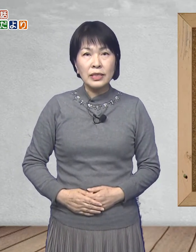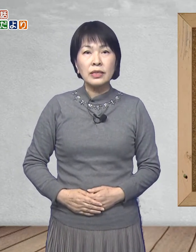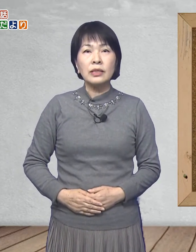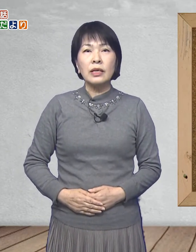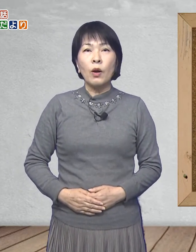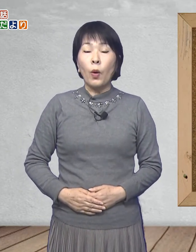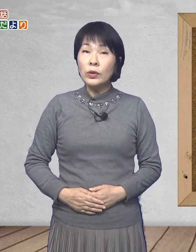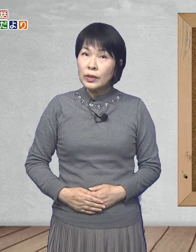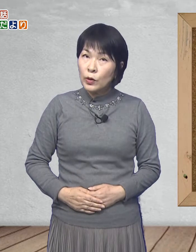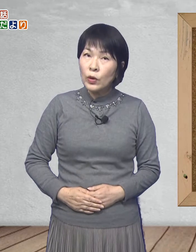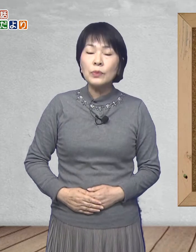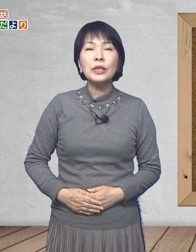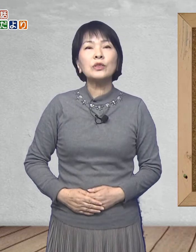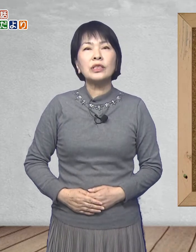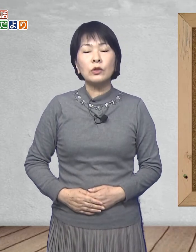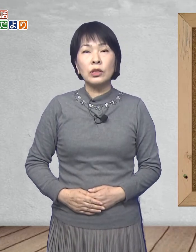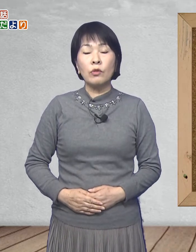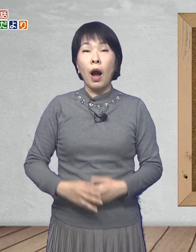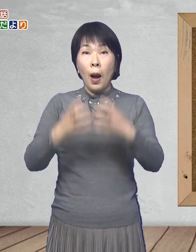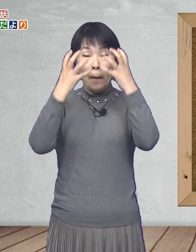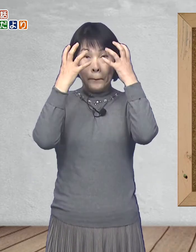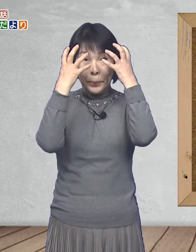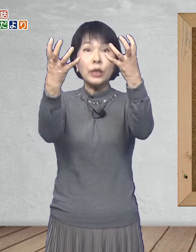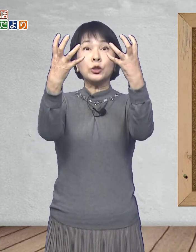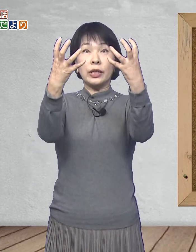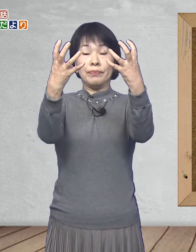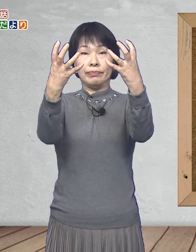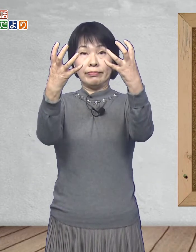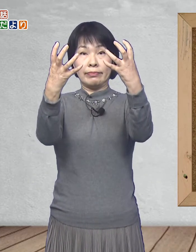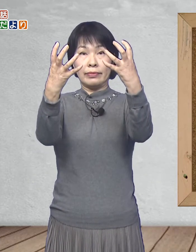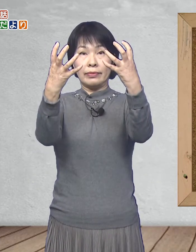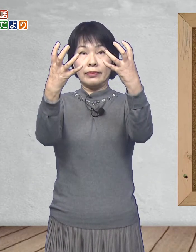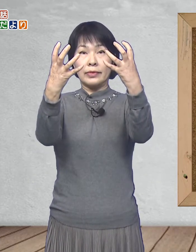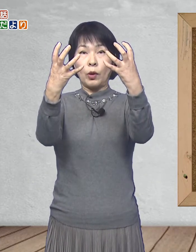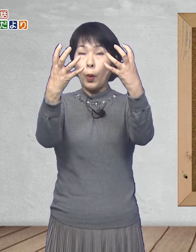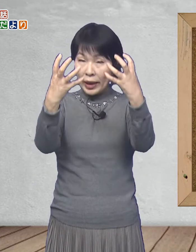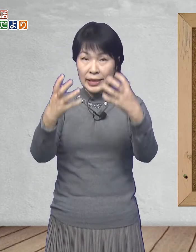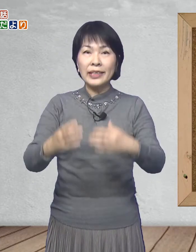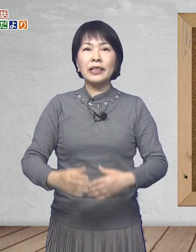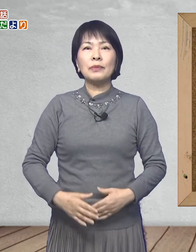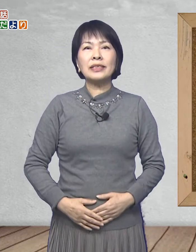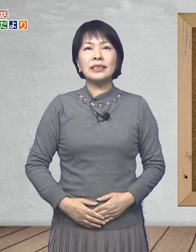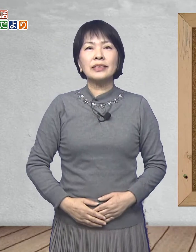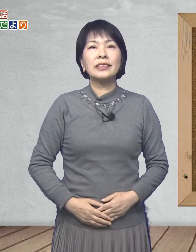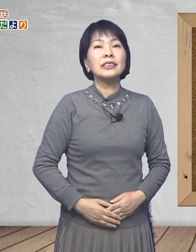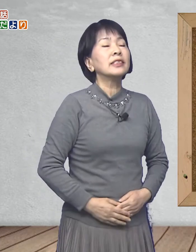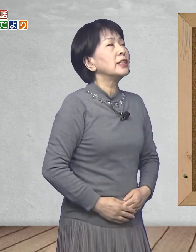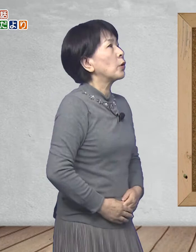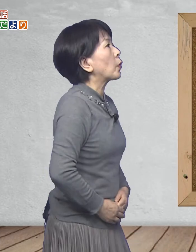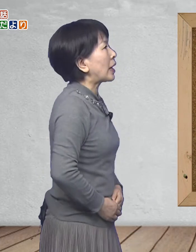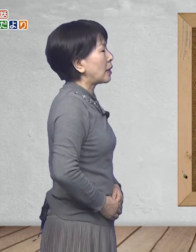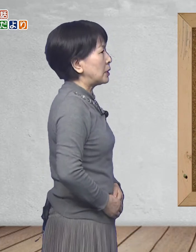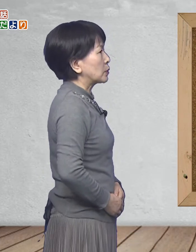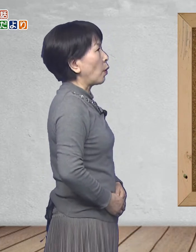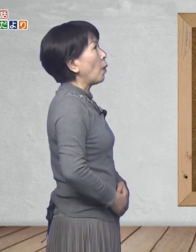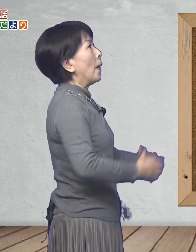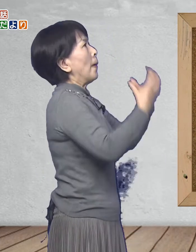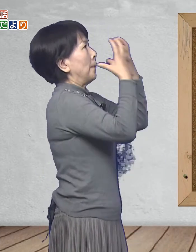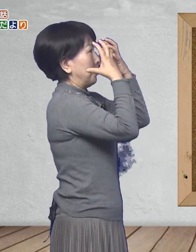。本当にびっくりした時にもびっくり、大げさにやります。横から見るとび